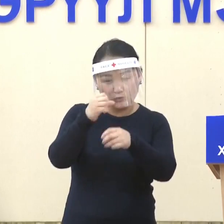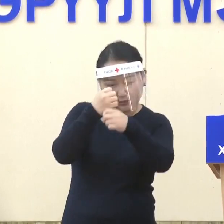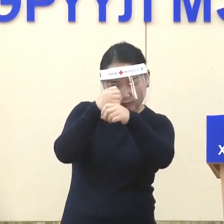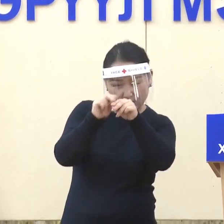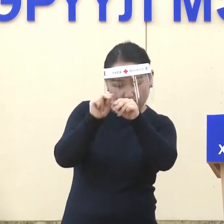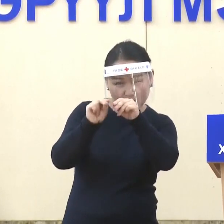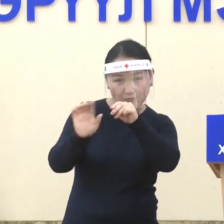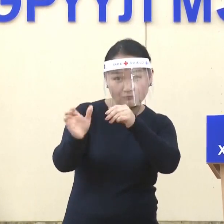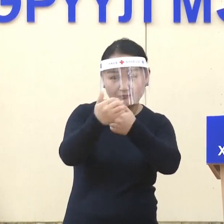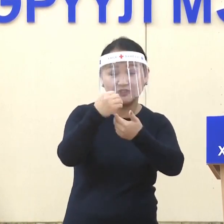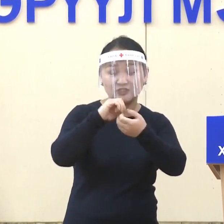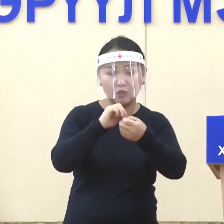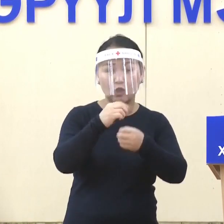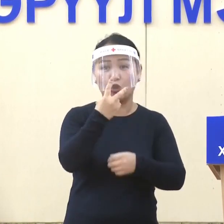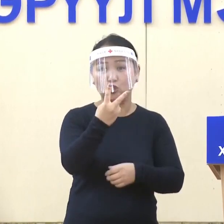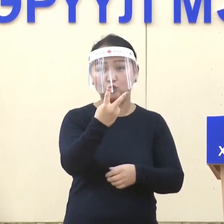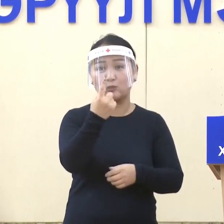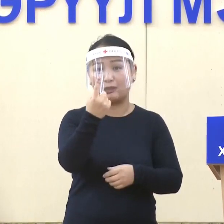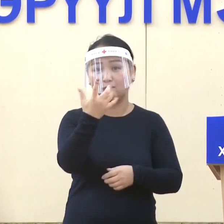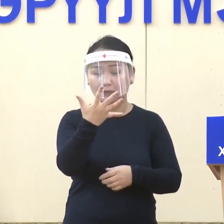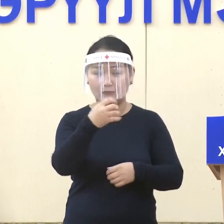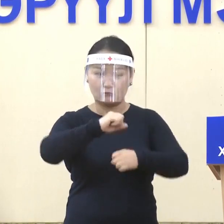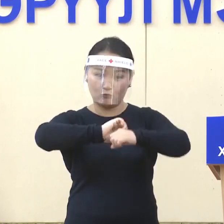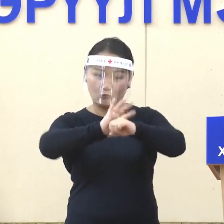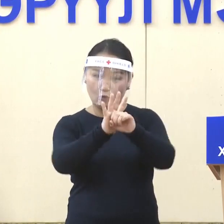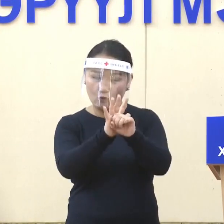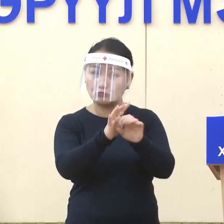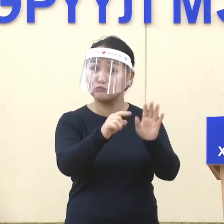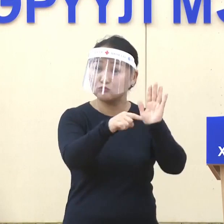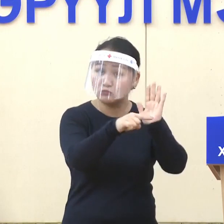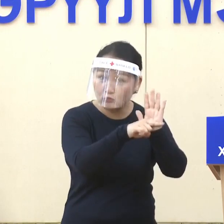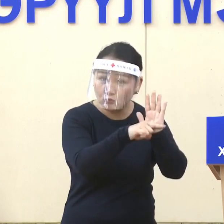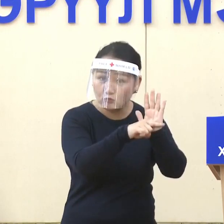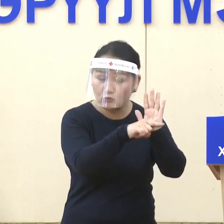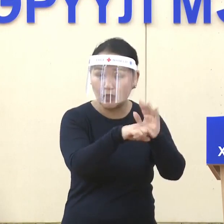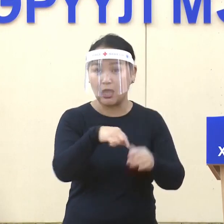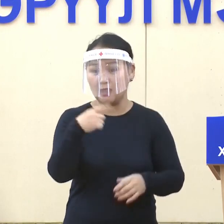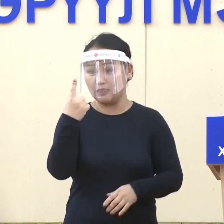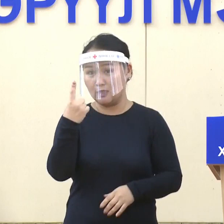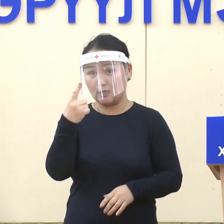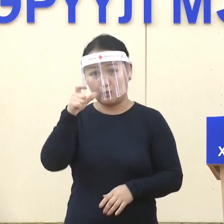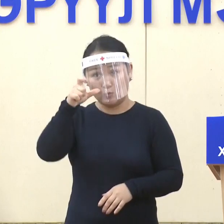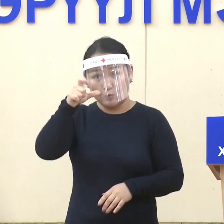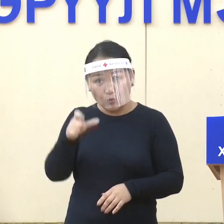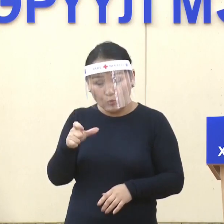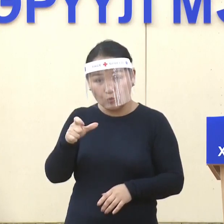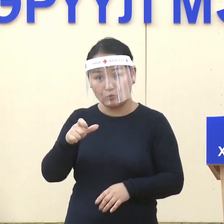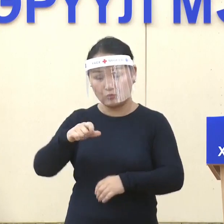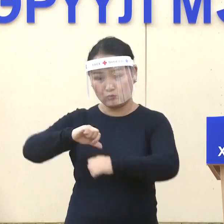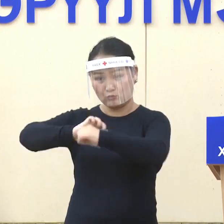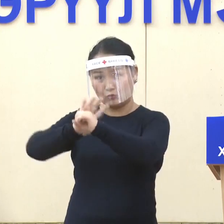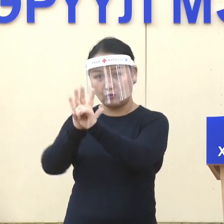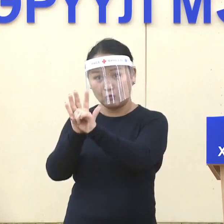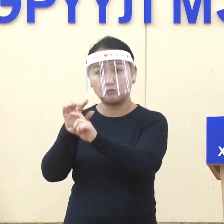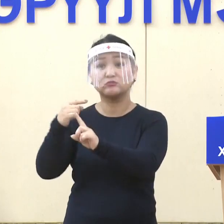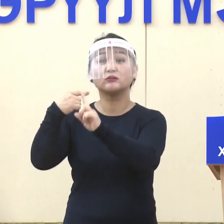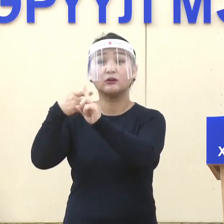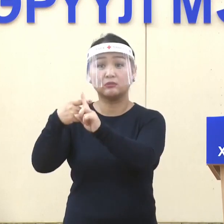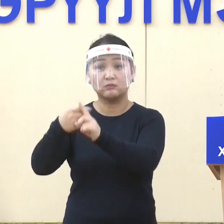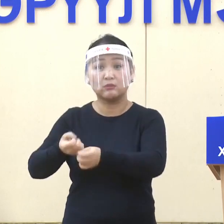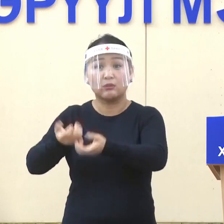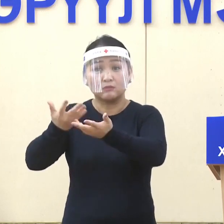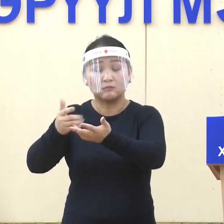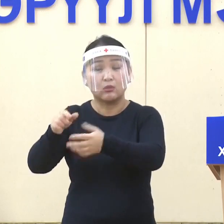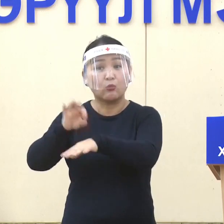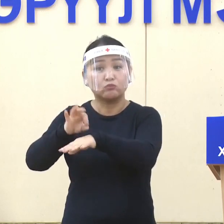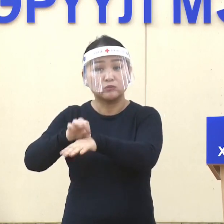хийхэд 215-д нь коронавирус илрээгүй байна. Харин нэг хүний сорьцонд коронавирус илэрлээ. Энэ нь